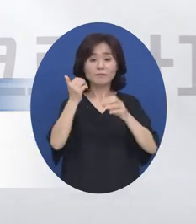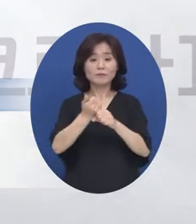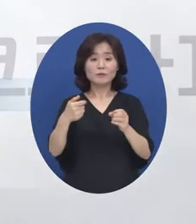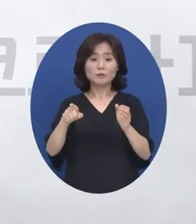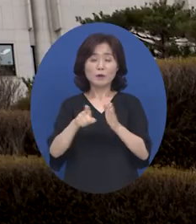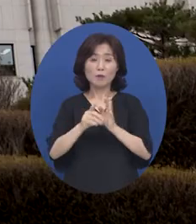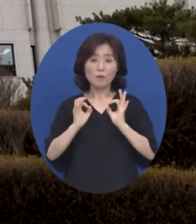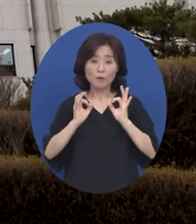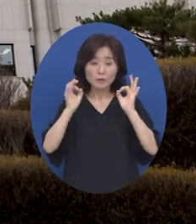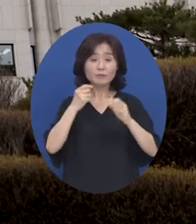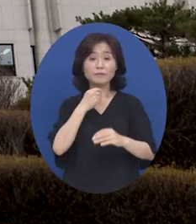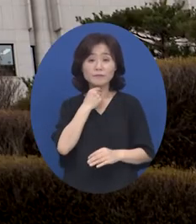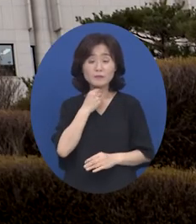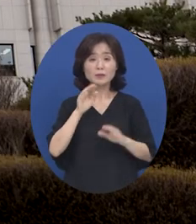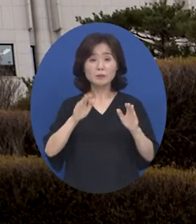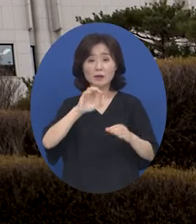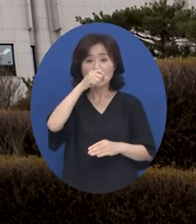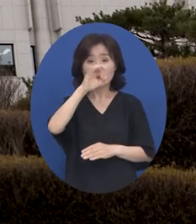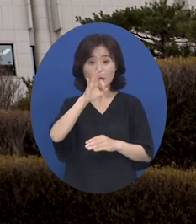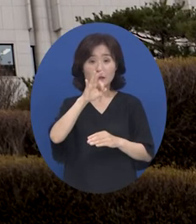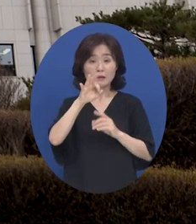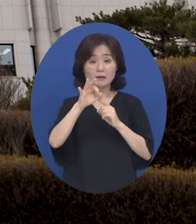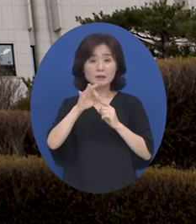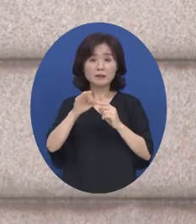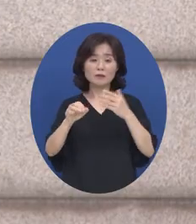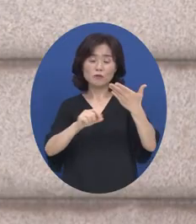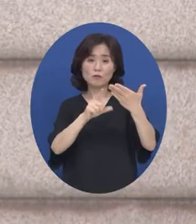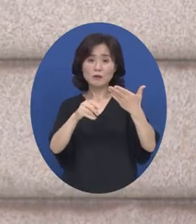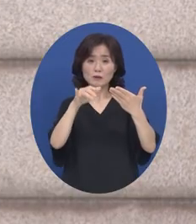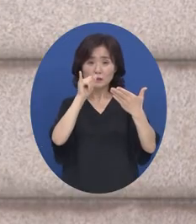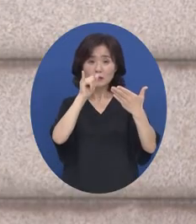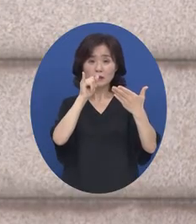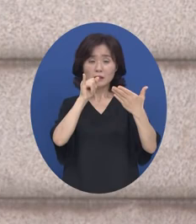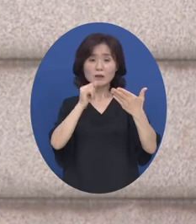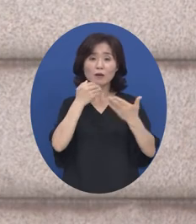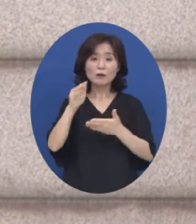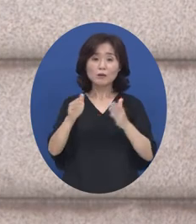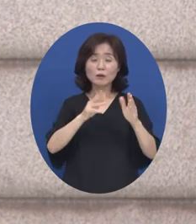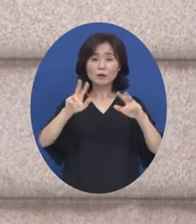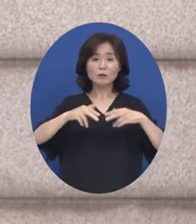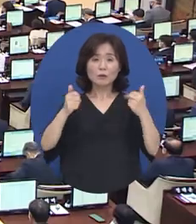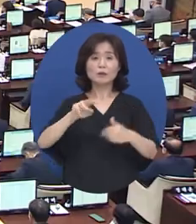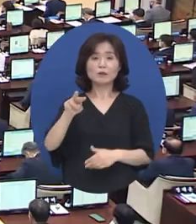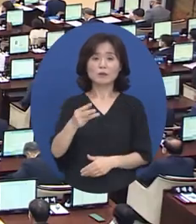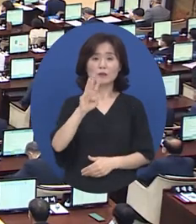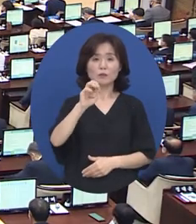최선을 다하겠습니다. 이번 추경 예산안은 다음 달 열리는 경기도의회